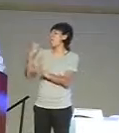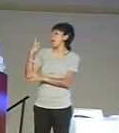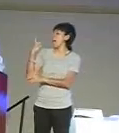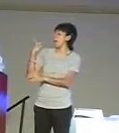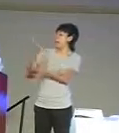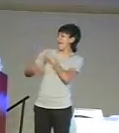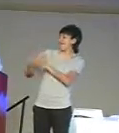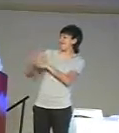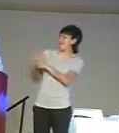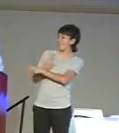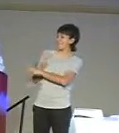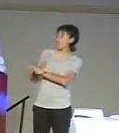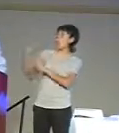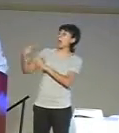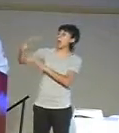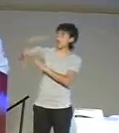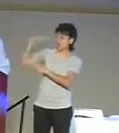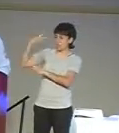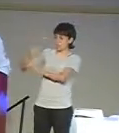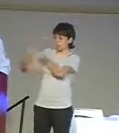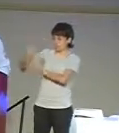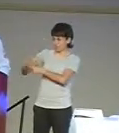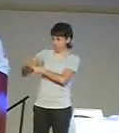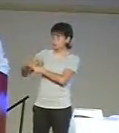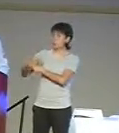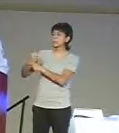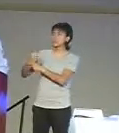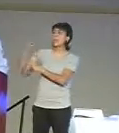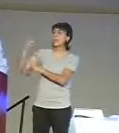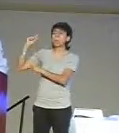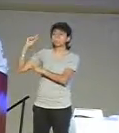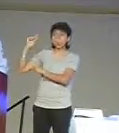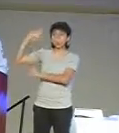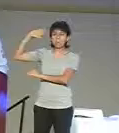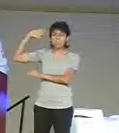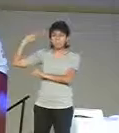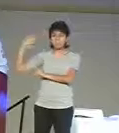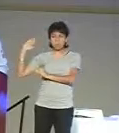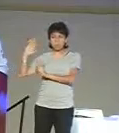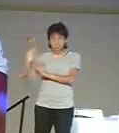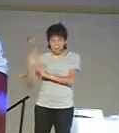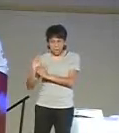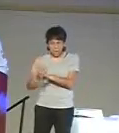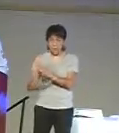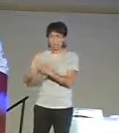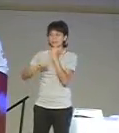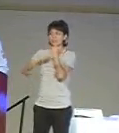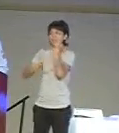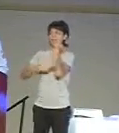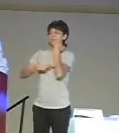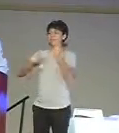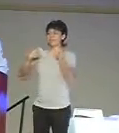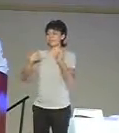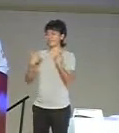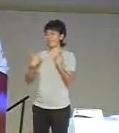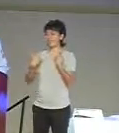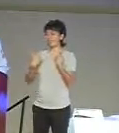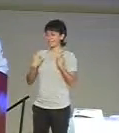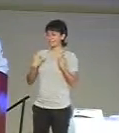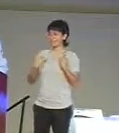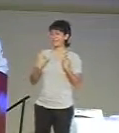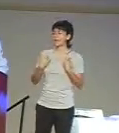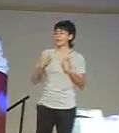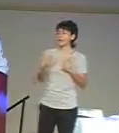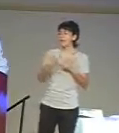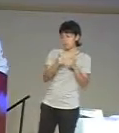el antepasado, disminuyó, ha venido disminuyendo en todos los grupos por edad, a